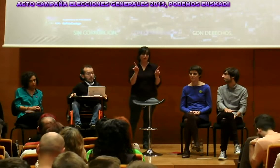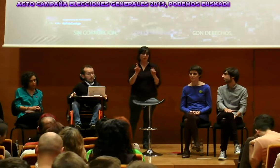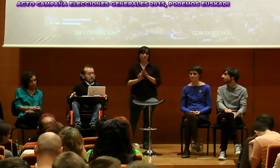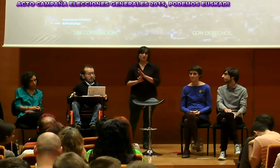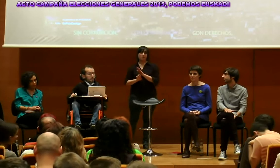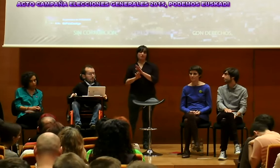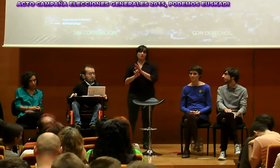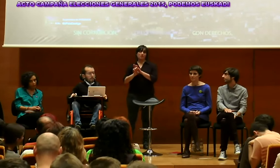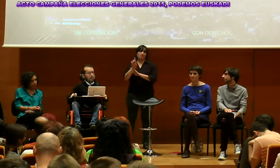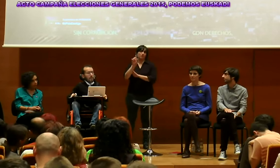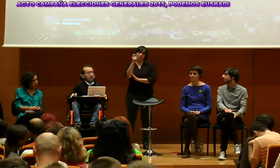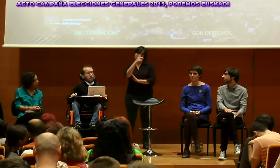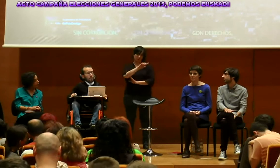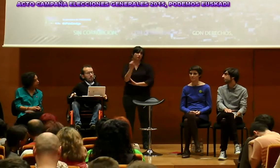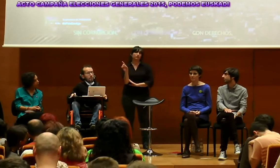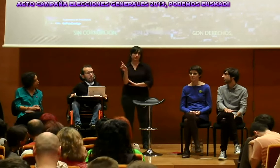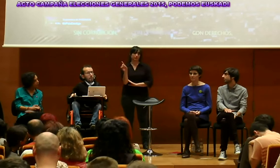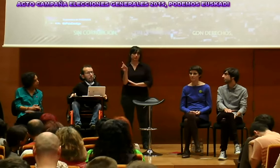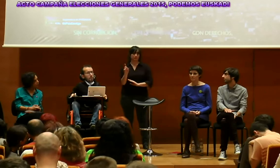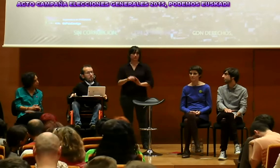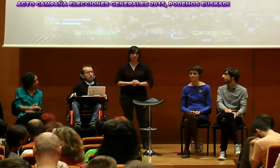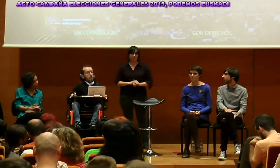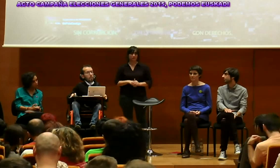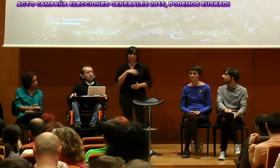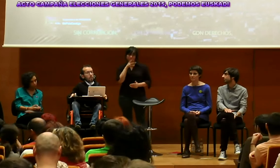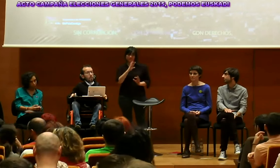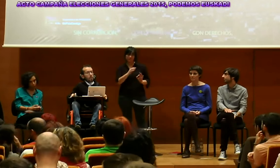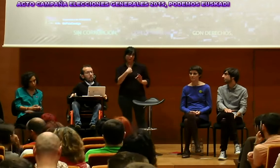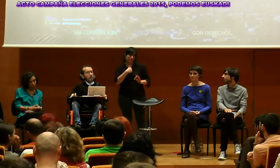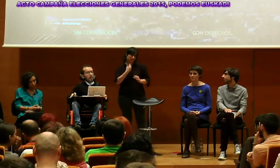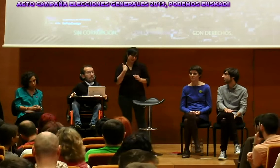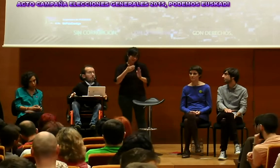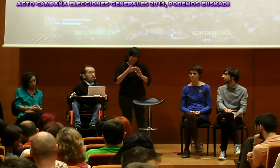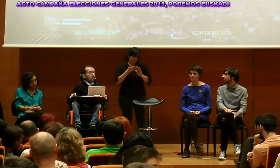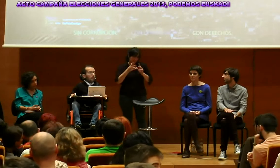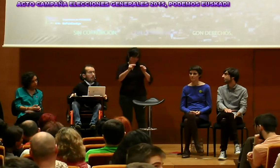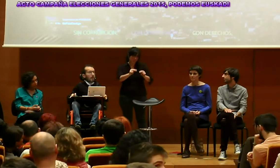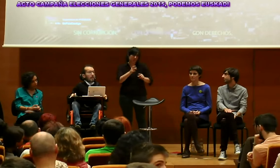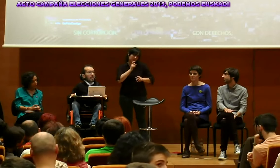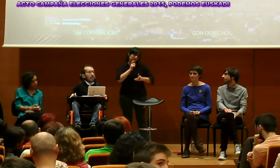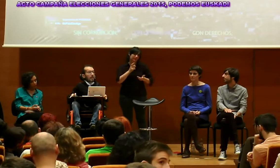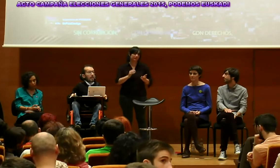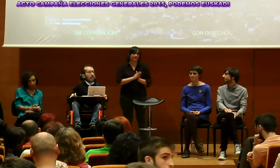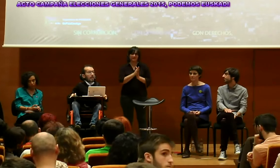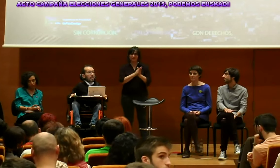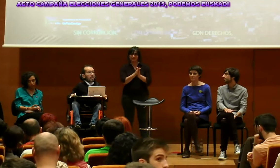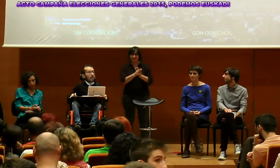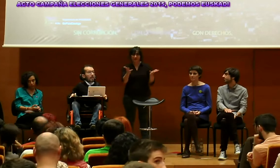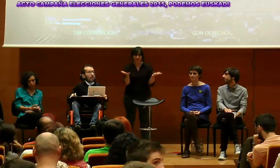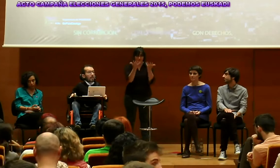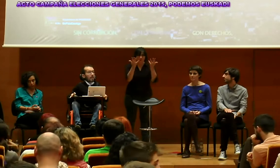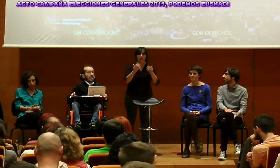hacia arriba. Por eso yo concluyo animándoos